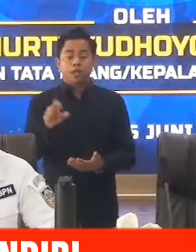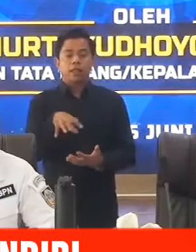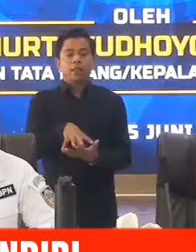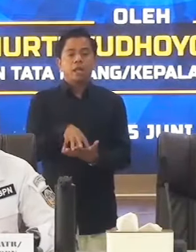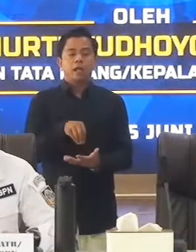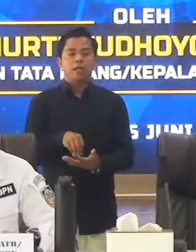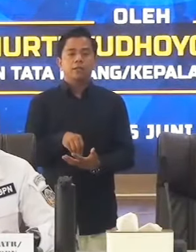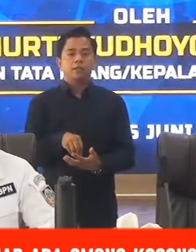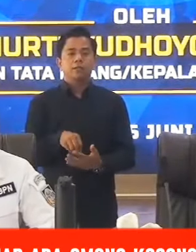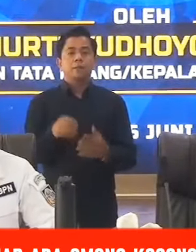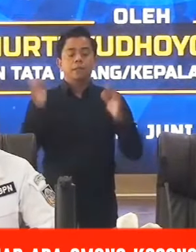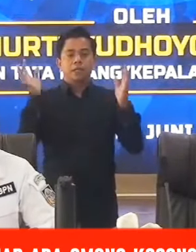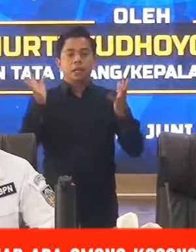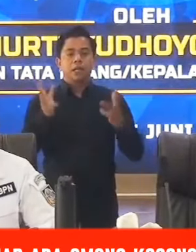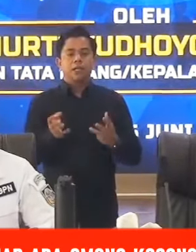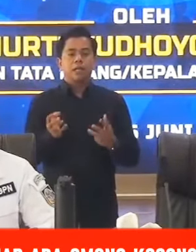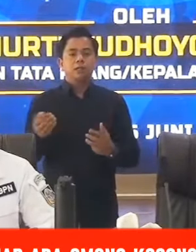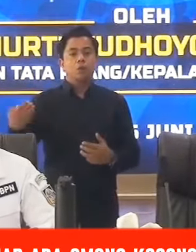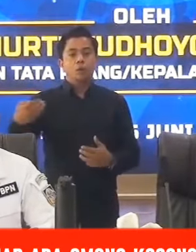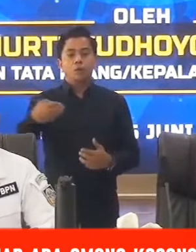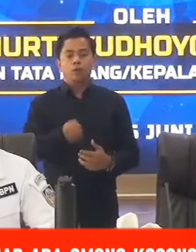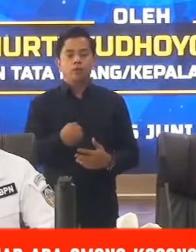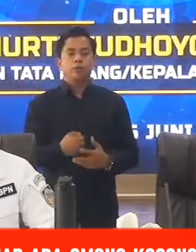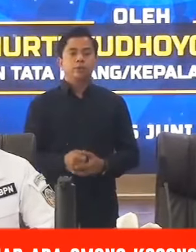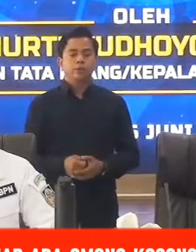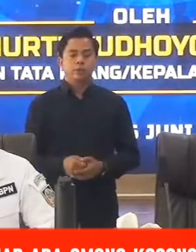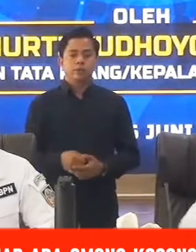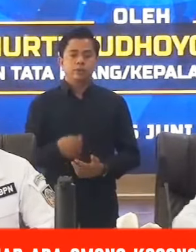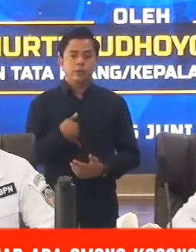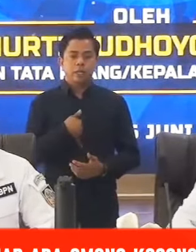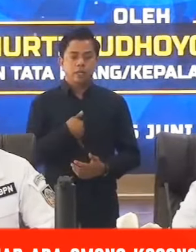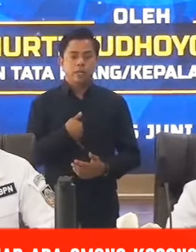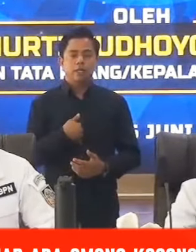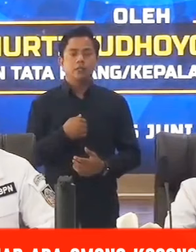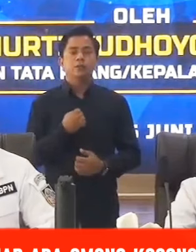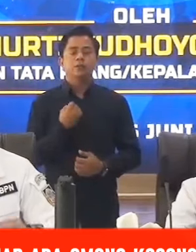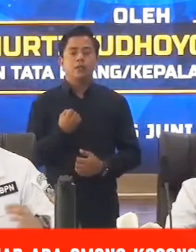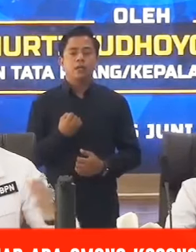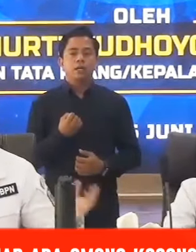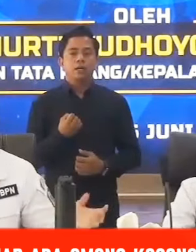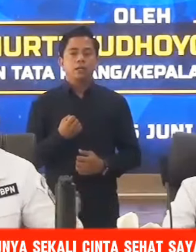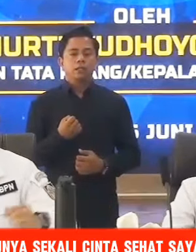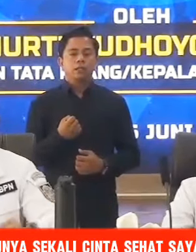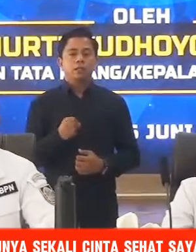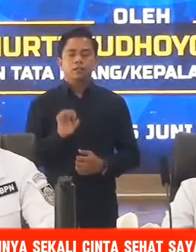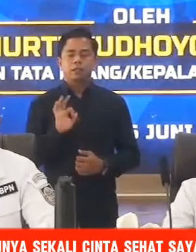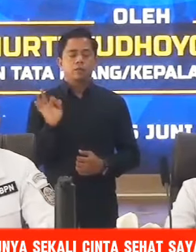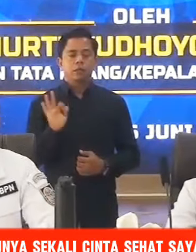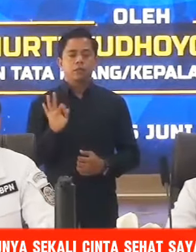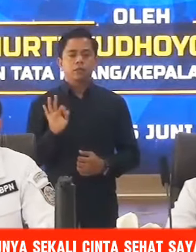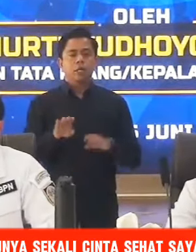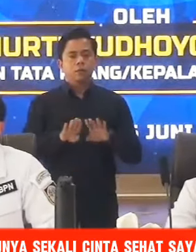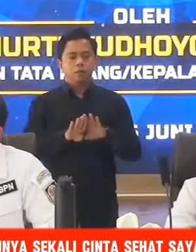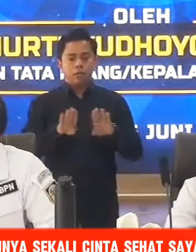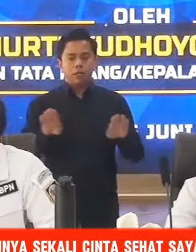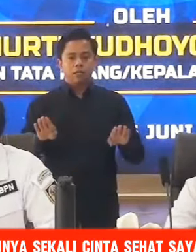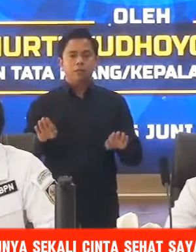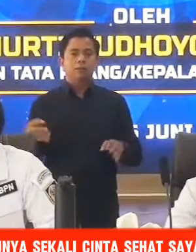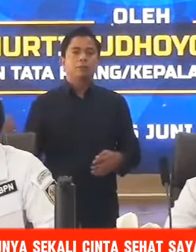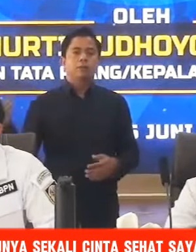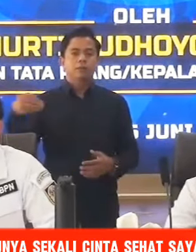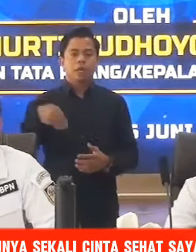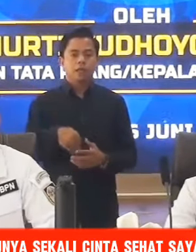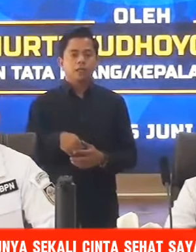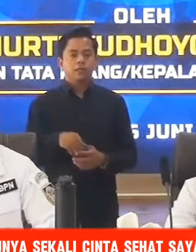sendiri. Saya juga tentunya tidak mungkin setiap ada pengungkapan tidak pidana pertanahan saya hadir